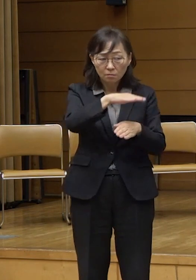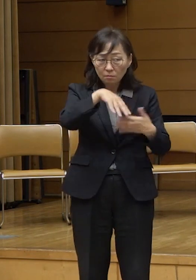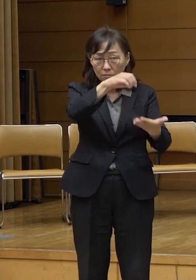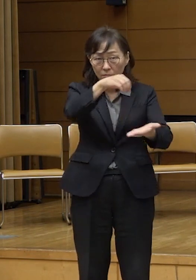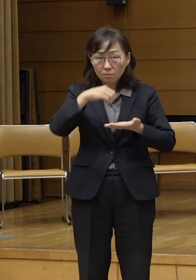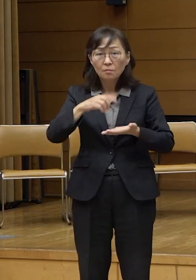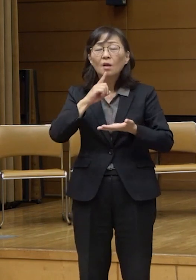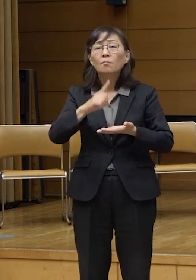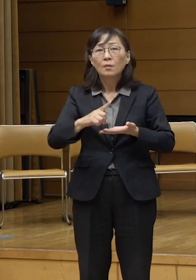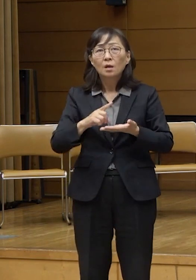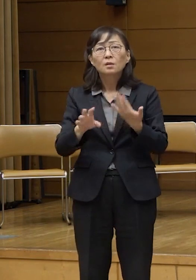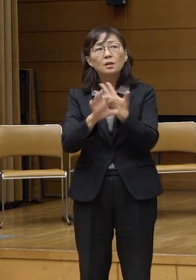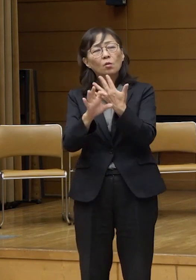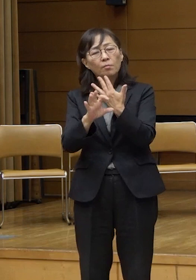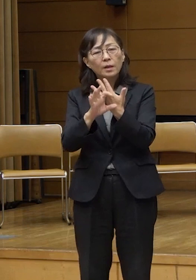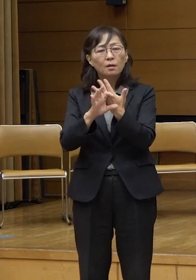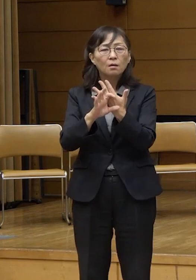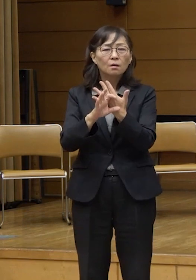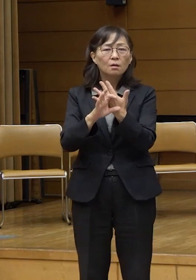のは、例えば